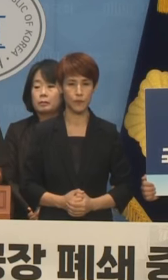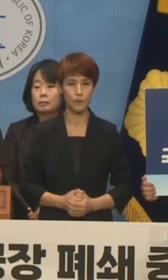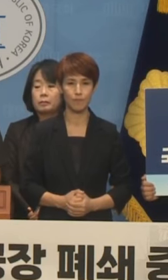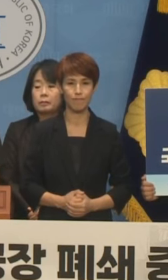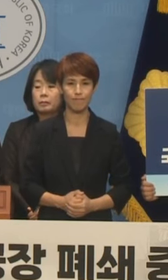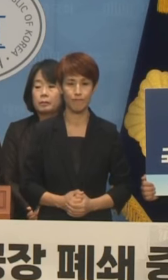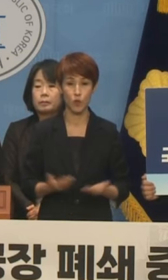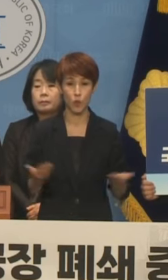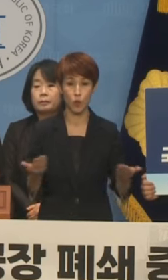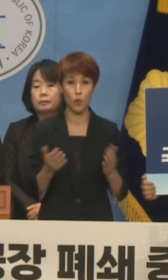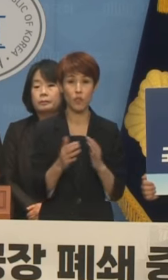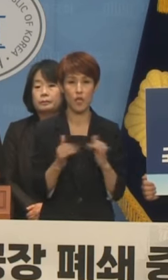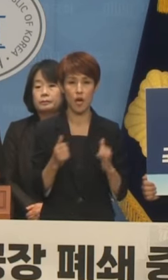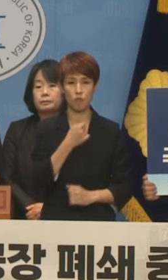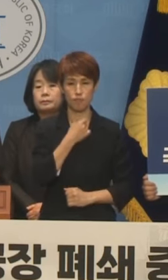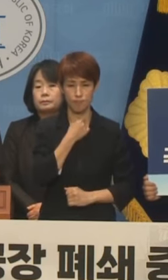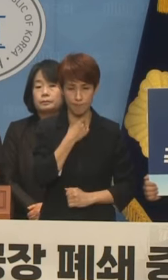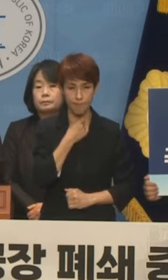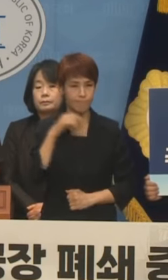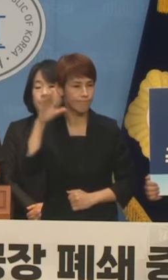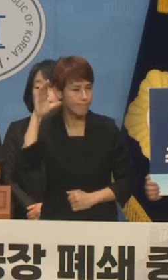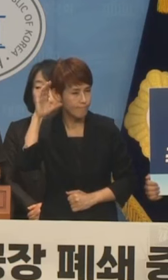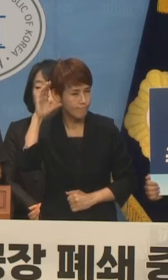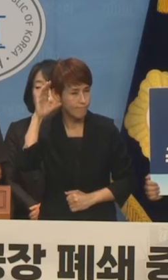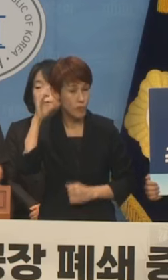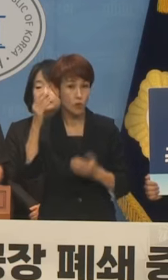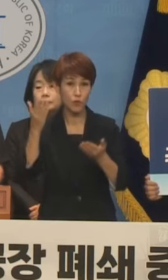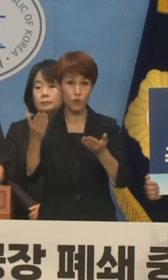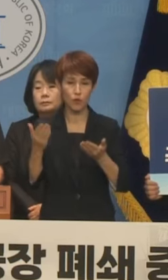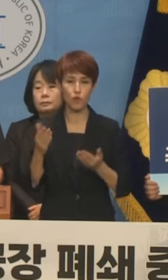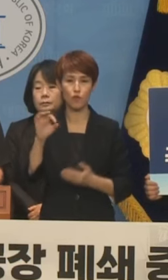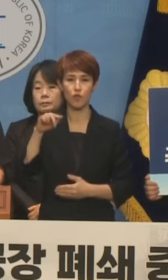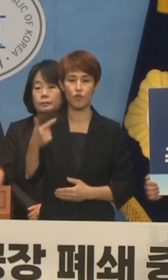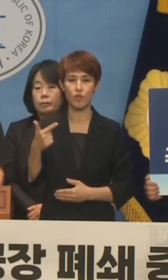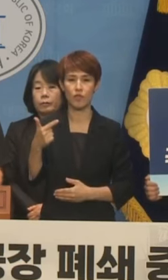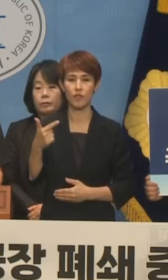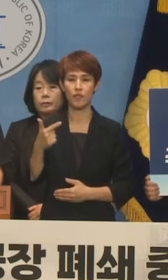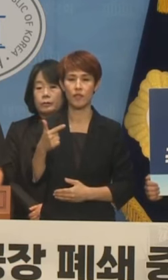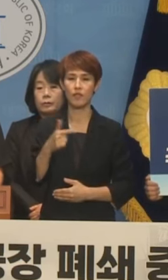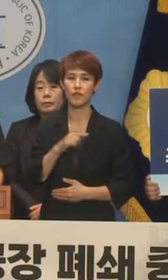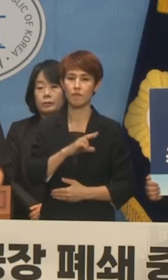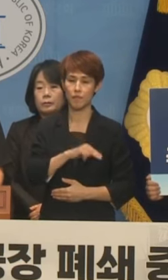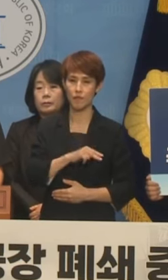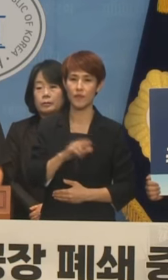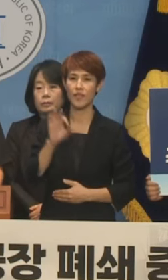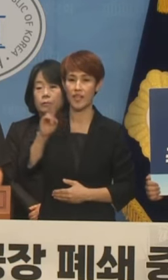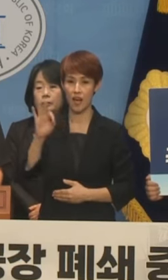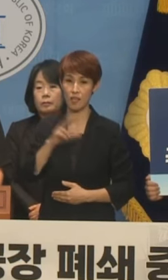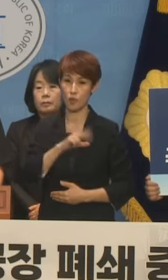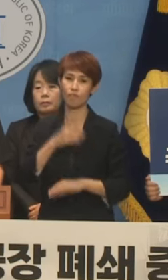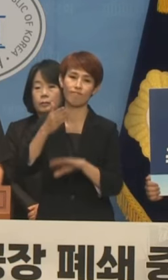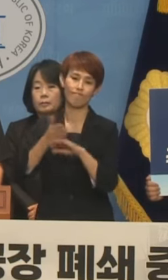예, 노동자들의 목소리에 귀 기울여 주시는 윤미향 양경규 의원님께 진심으로